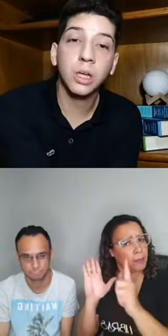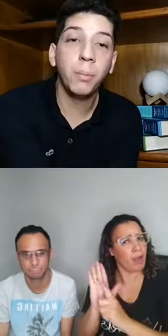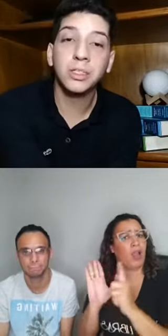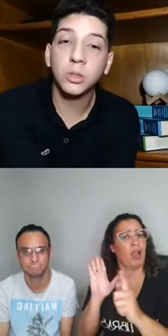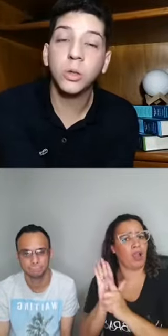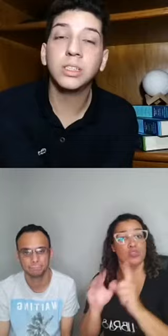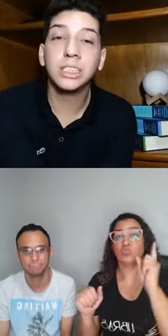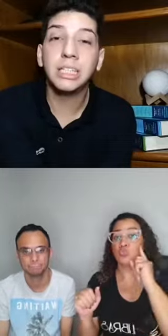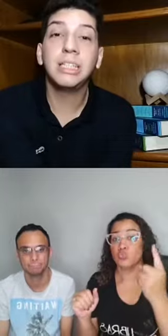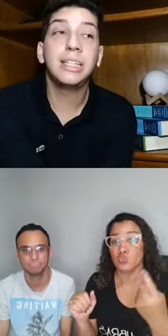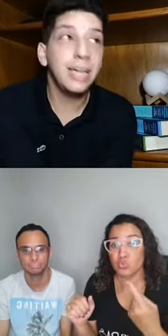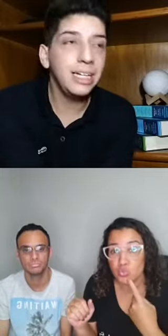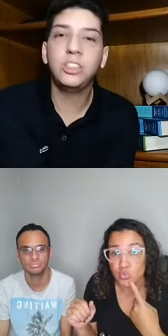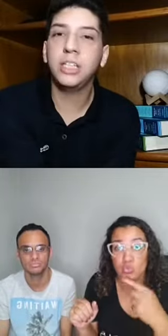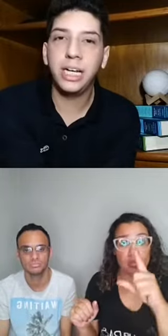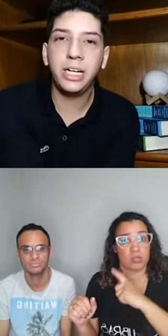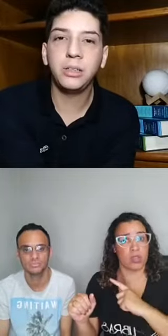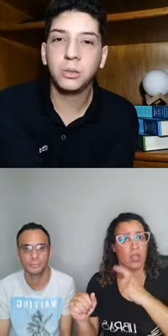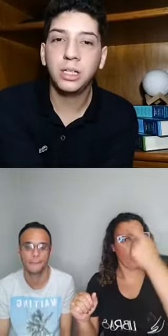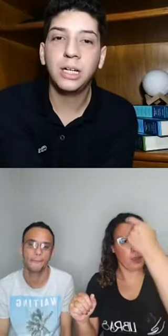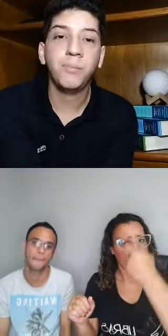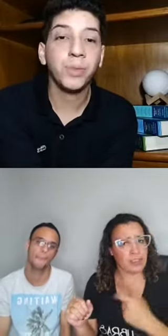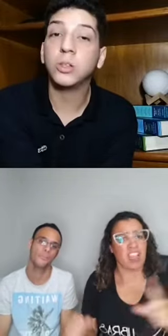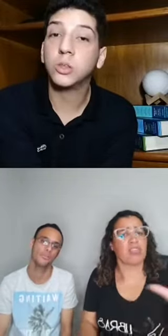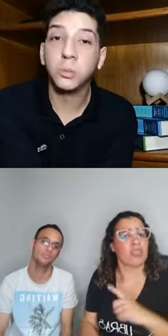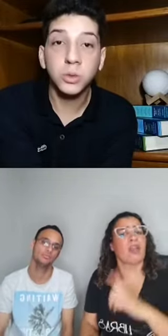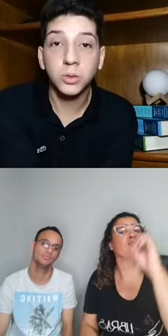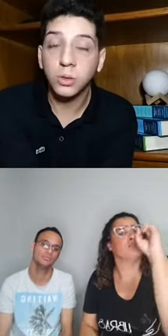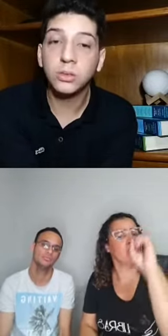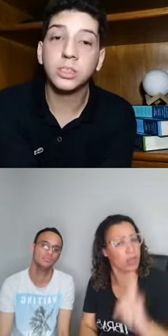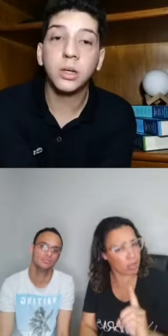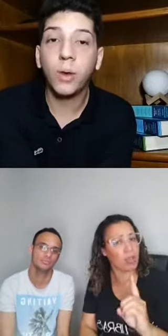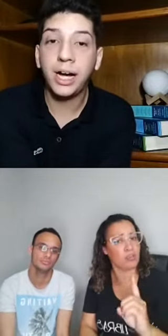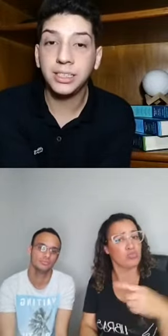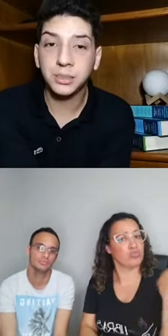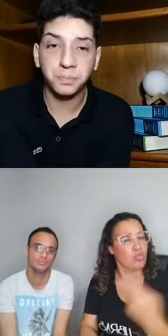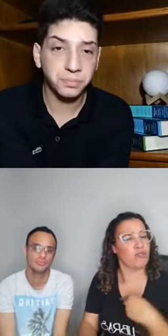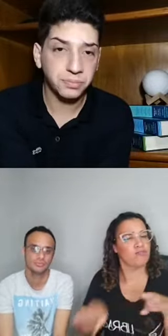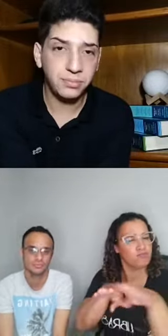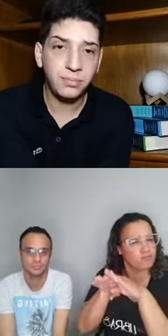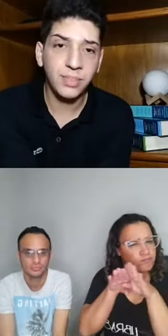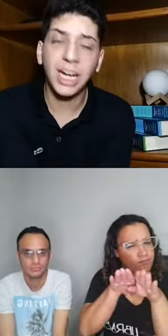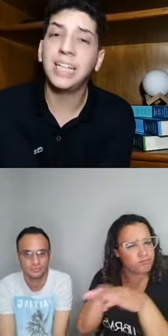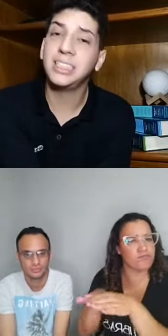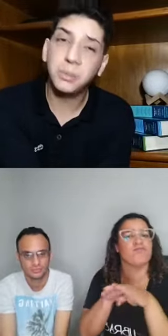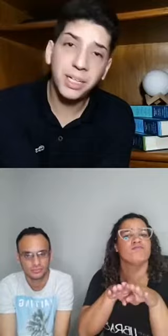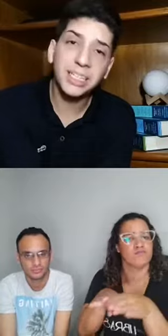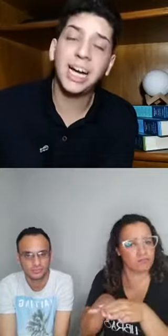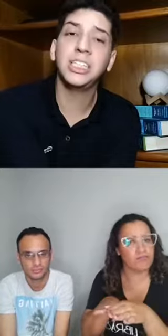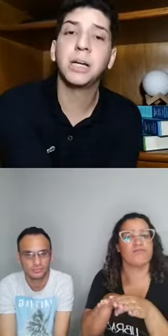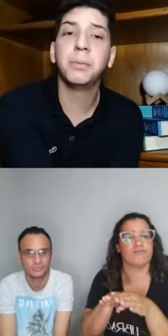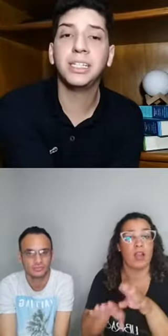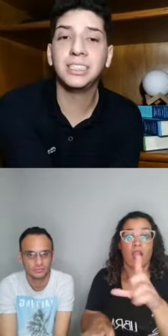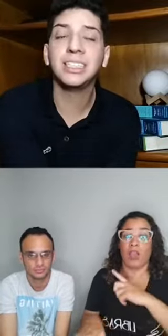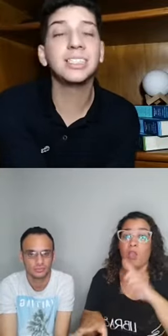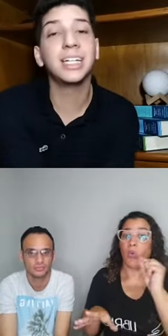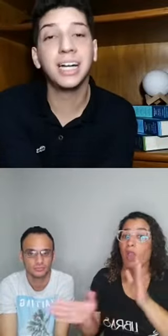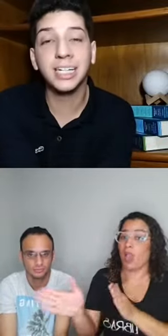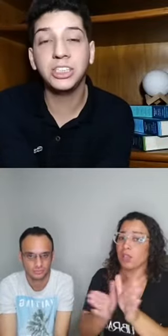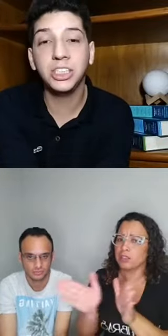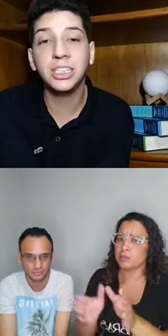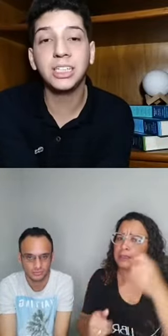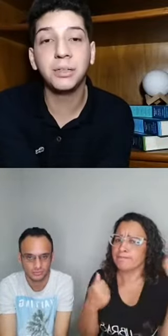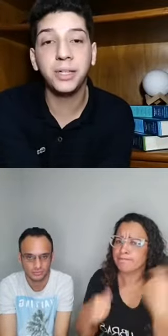surdos são pessoas que têm direito, nós somos todos iguais. A acessibilidade ela precisa